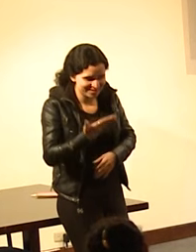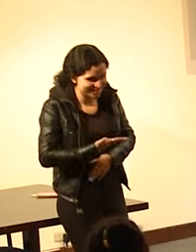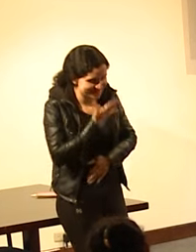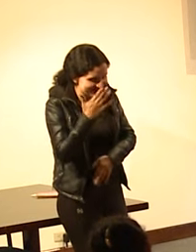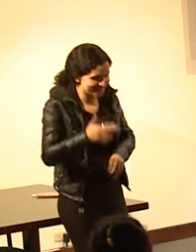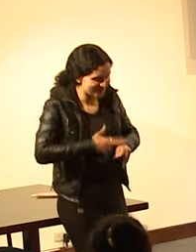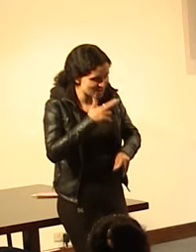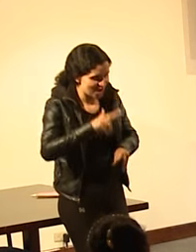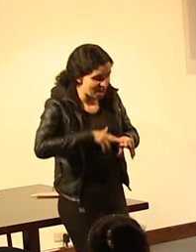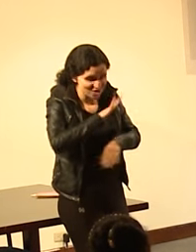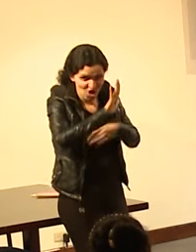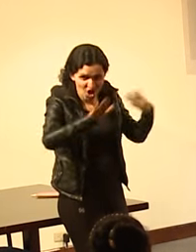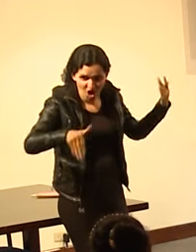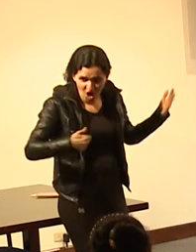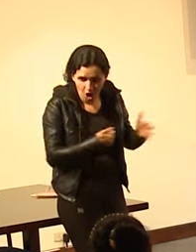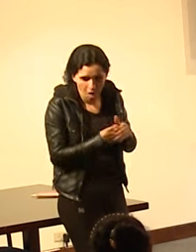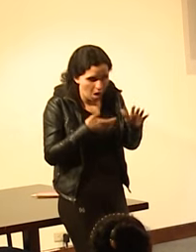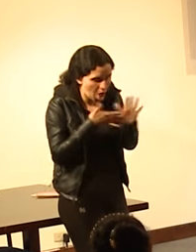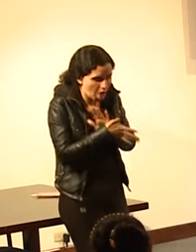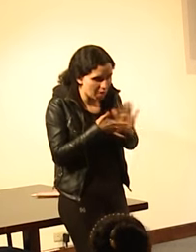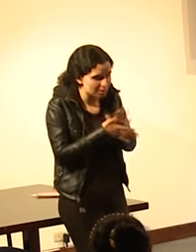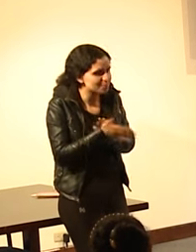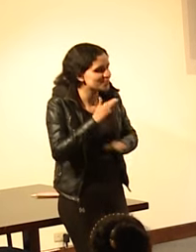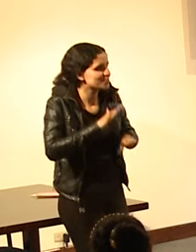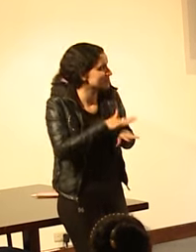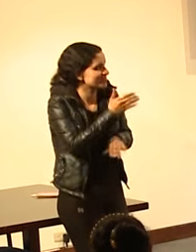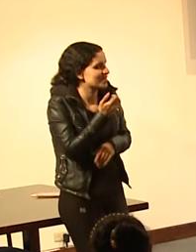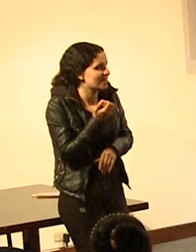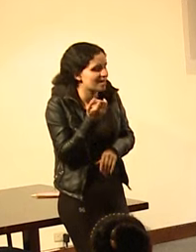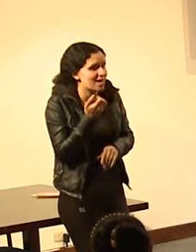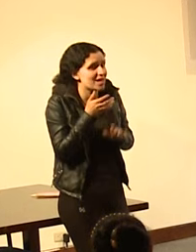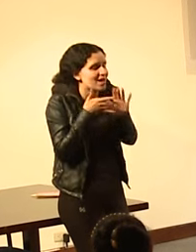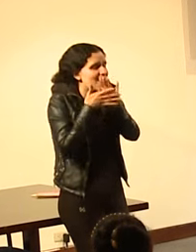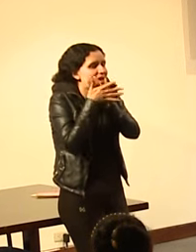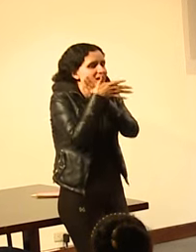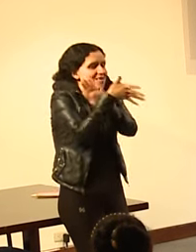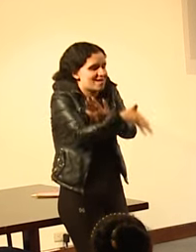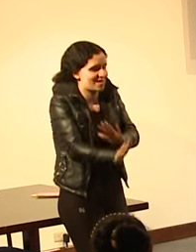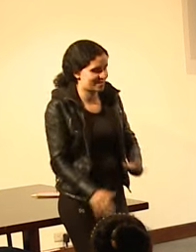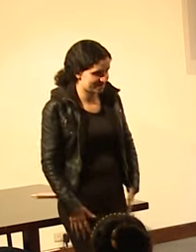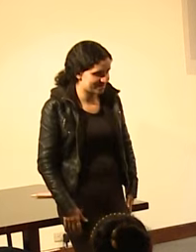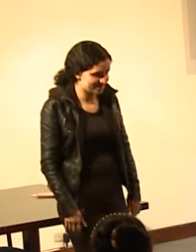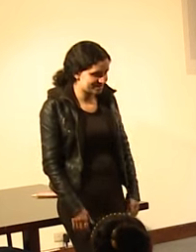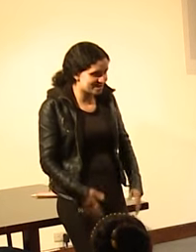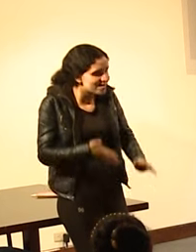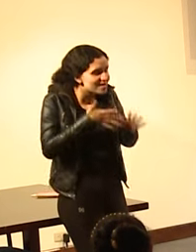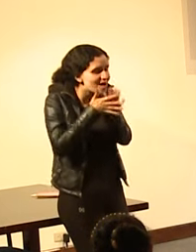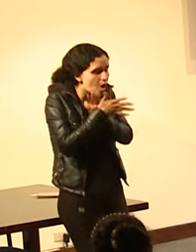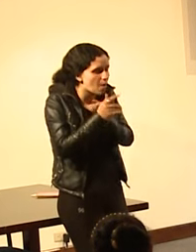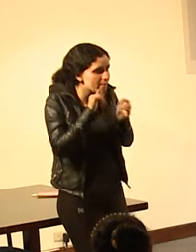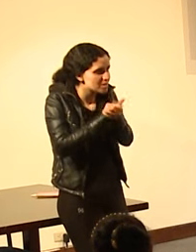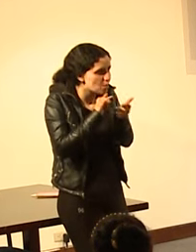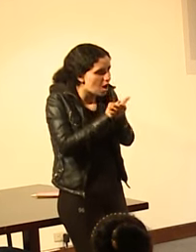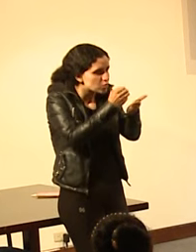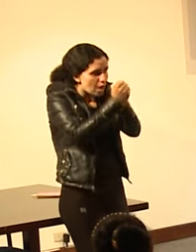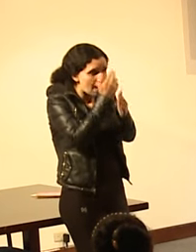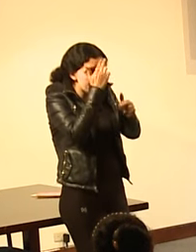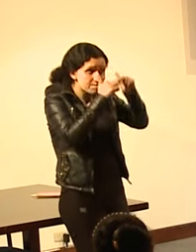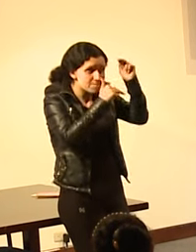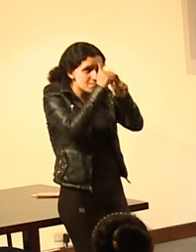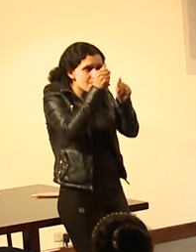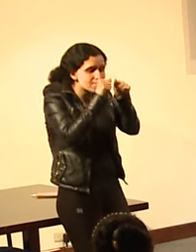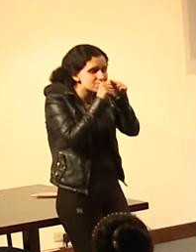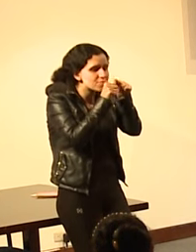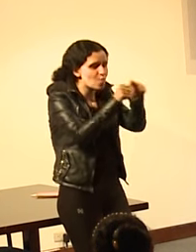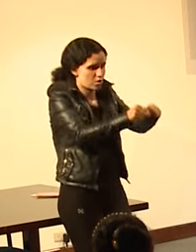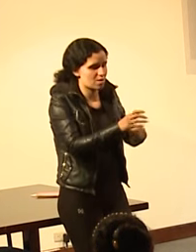tenemos que contarlo todo. Y es esa idea de la narración, de tener que narrar, y narrar para también construir memoria, pero sobre todo por esa